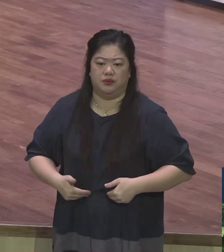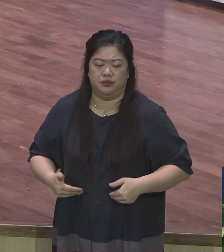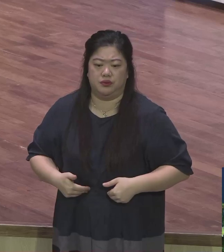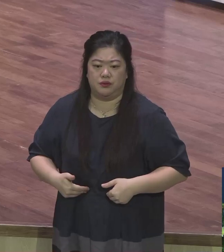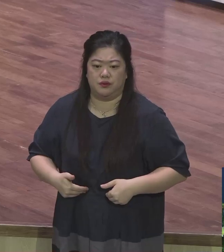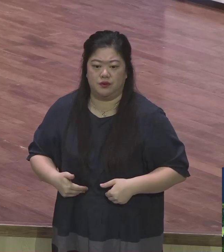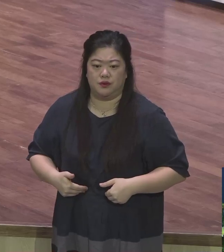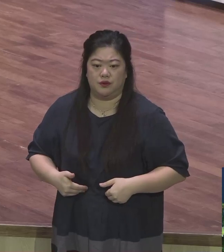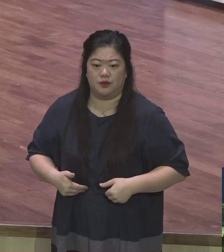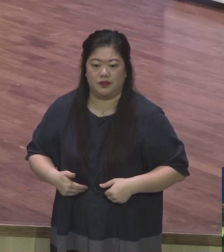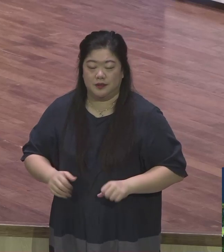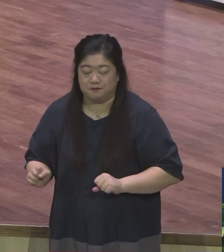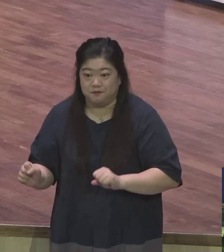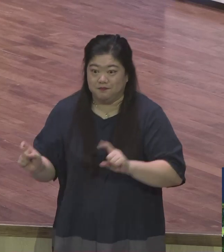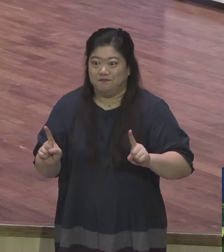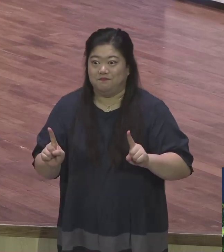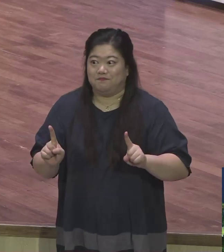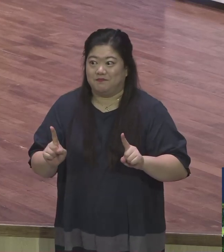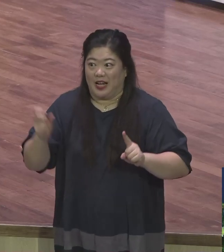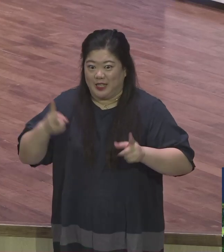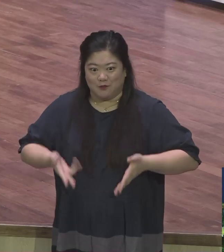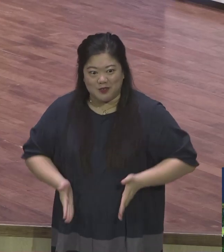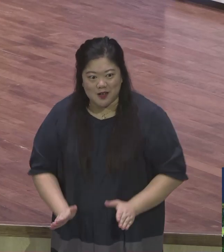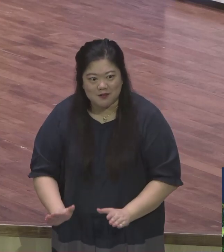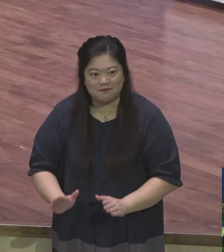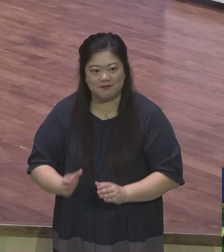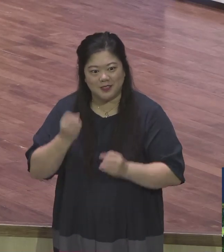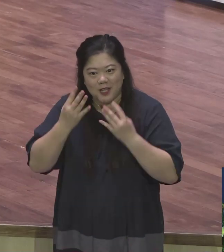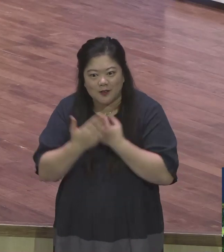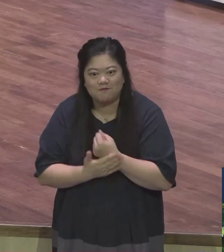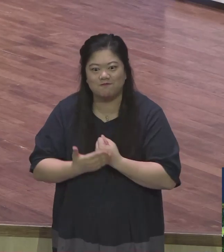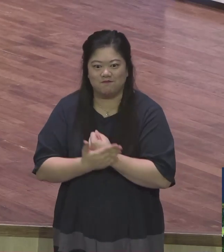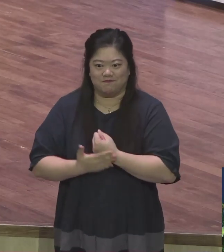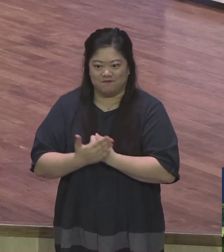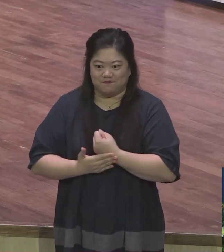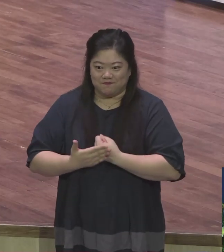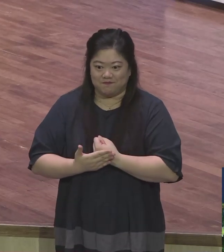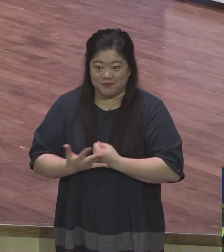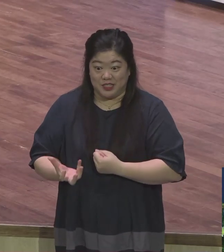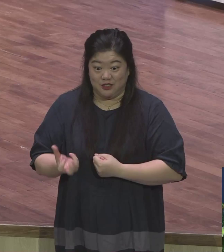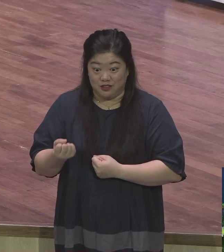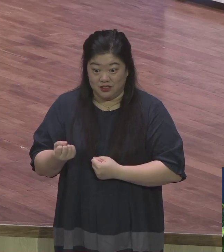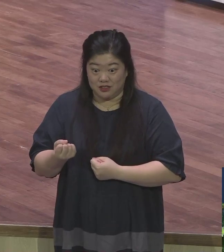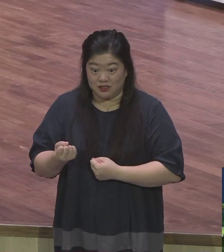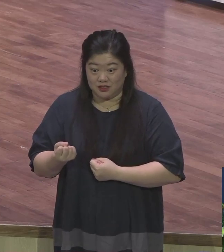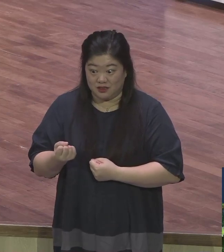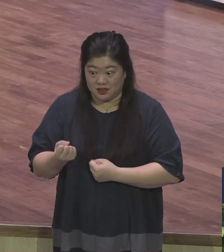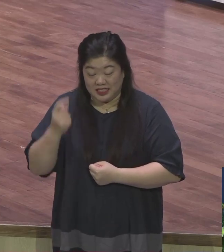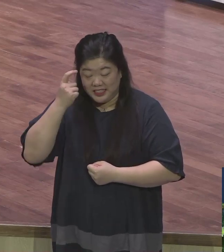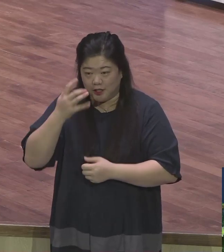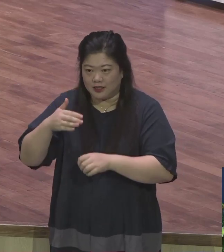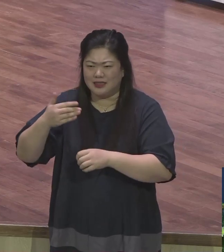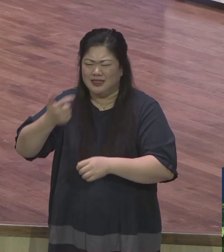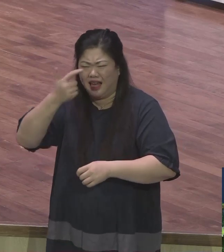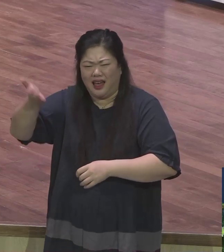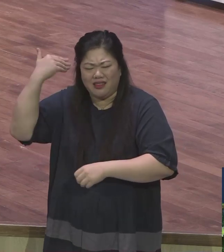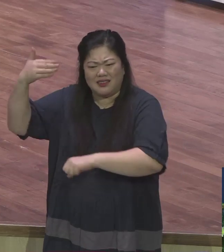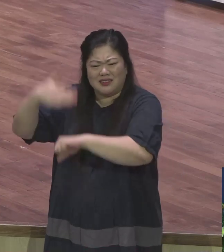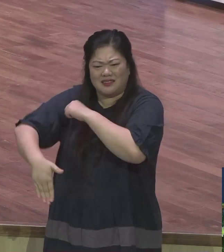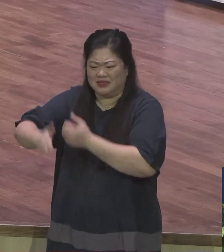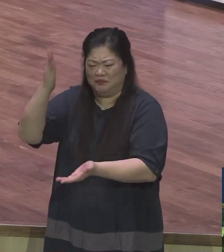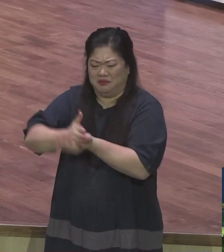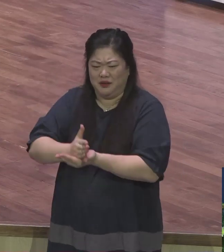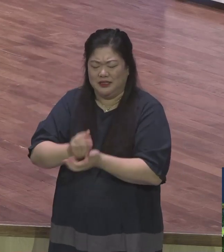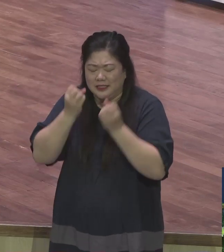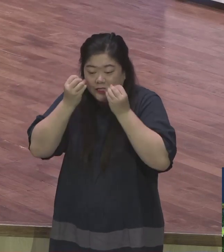거듭난 성도 새로 새로운 여배 성도 정말로 연유기의 사람 영유기의 사람 예틀에서 새틀로